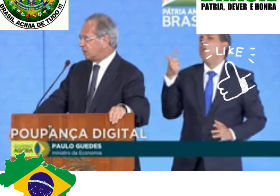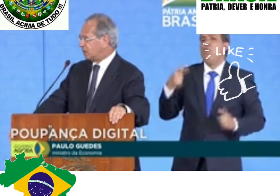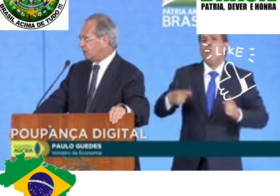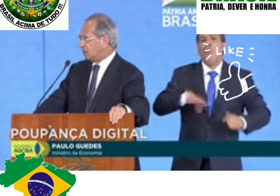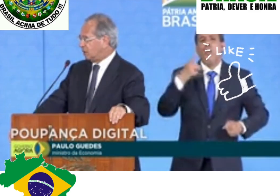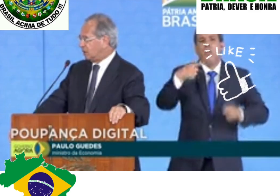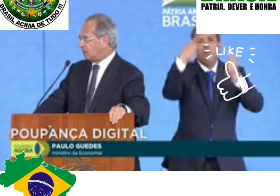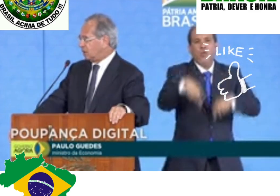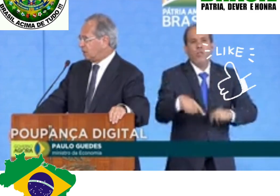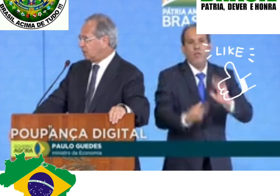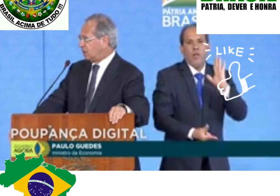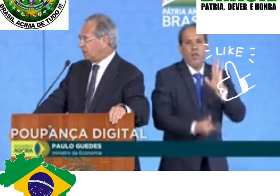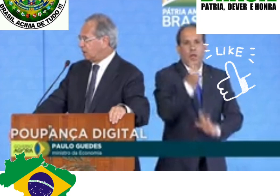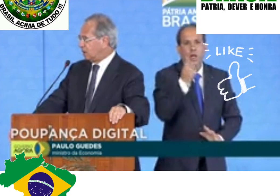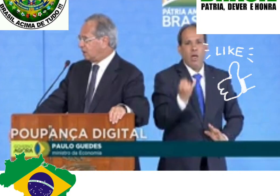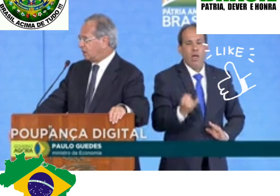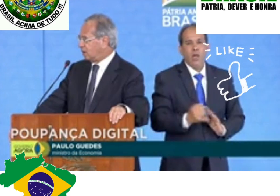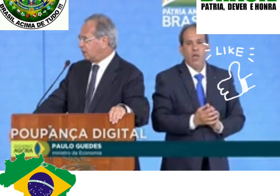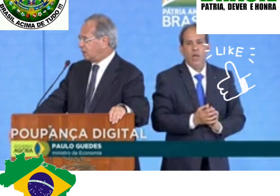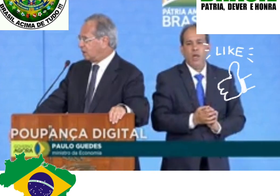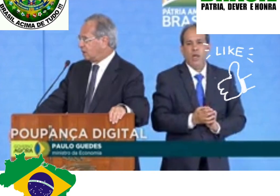inflação.